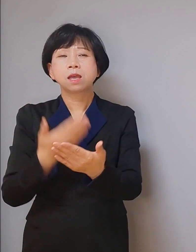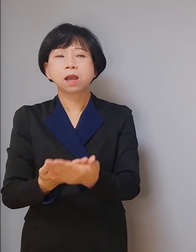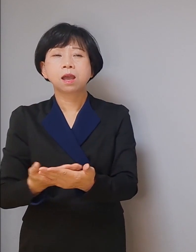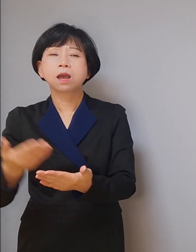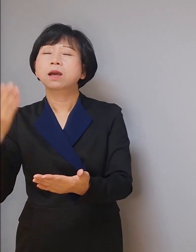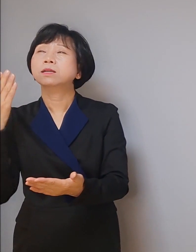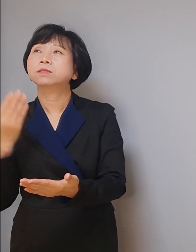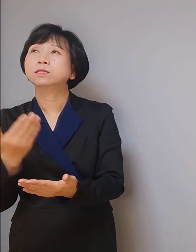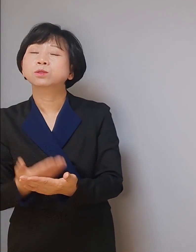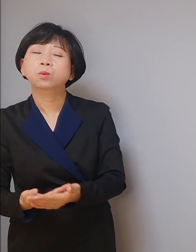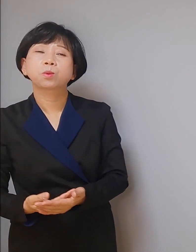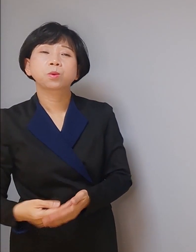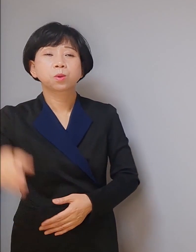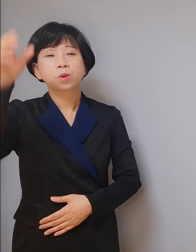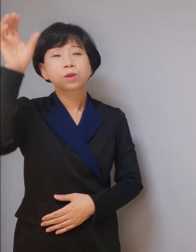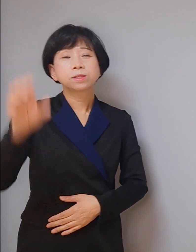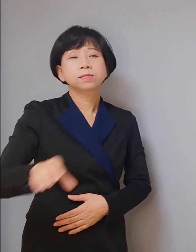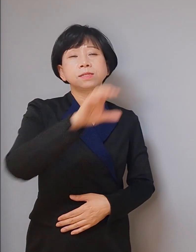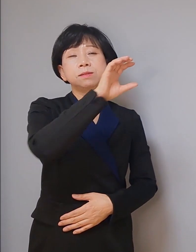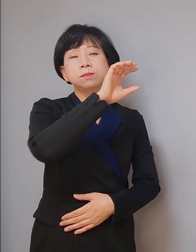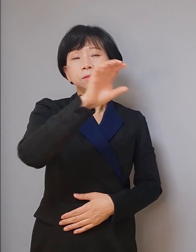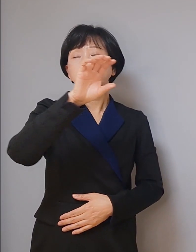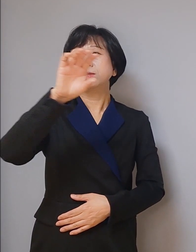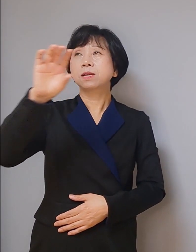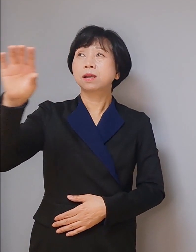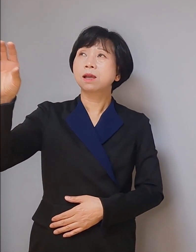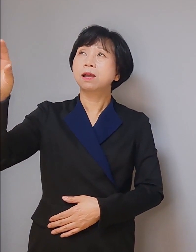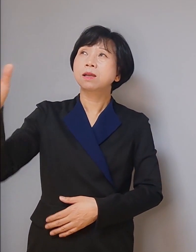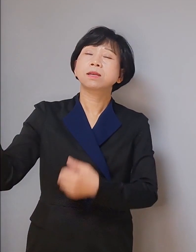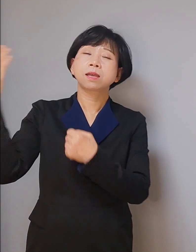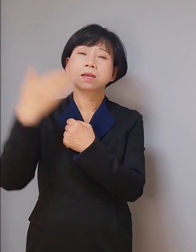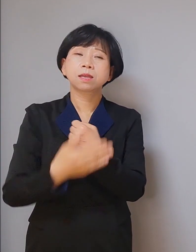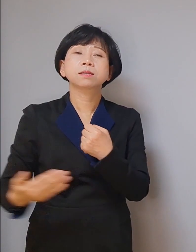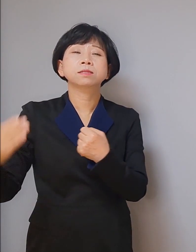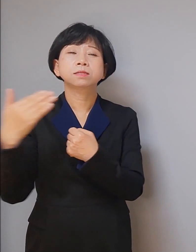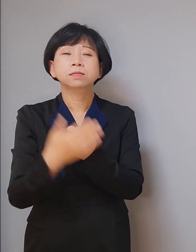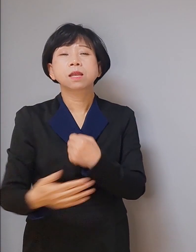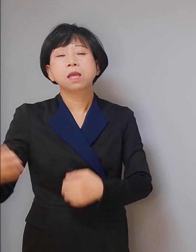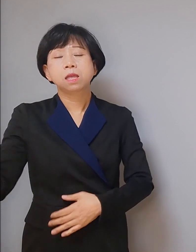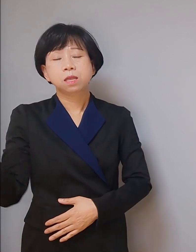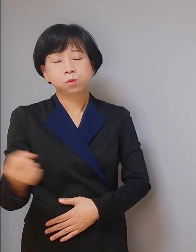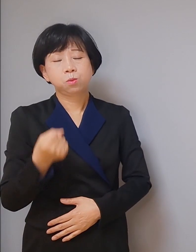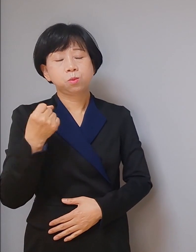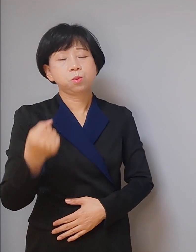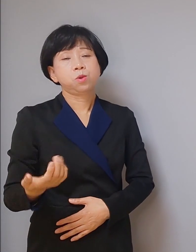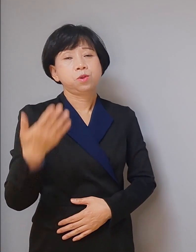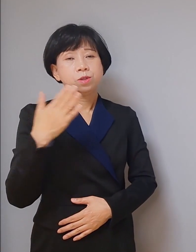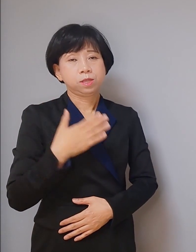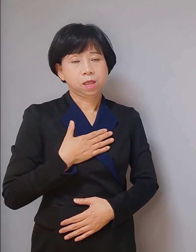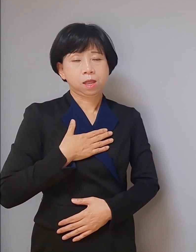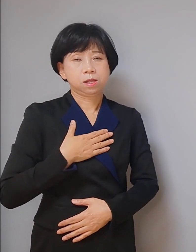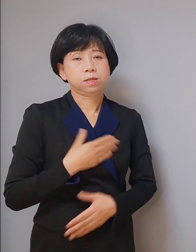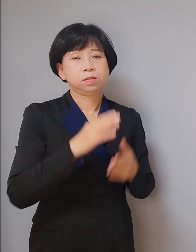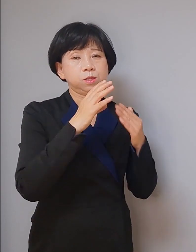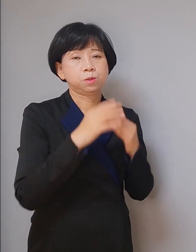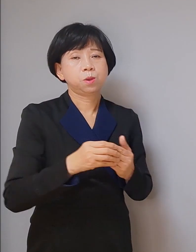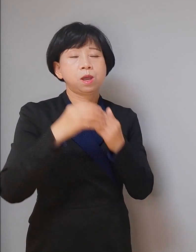기억하게 하시고 그 십자가의 은혜로